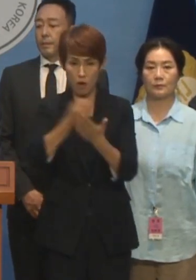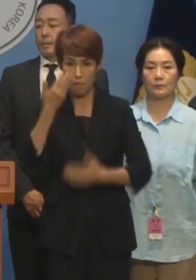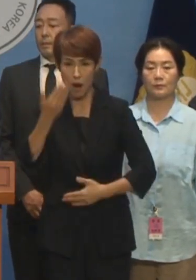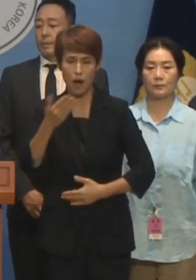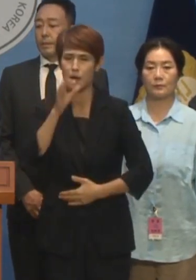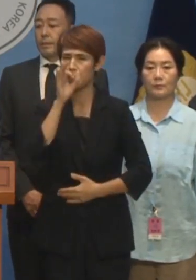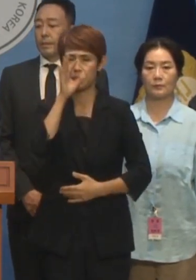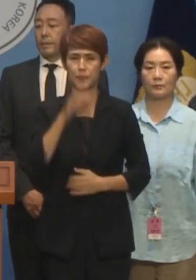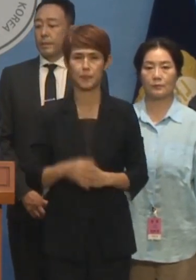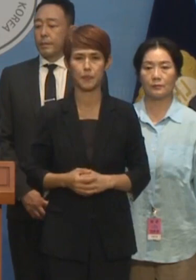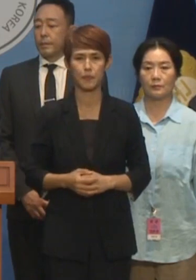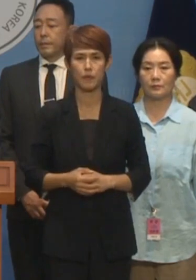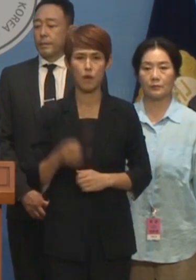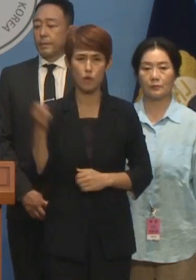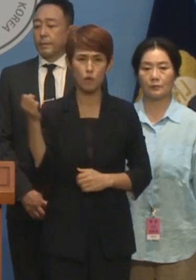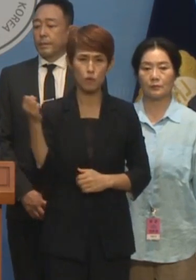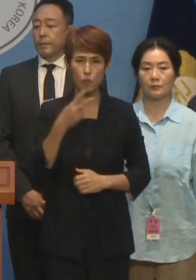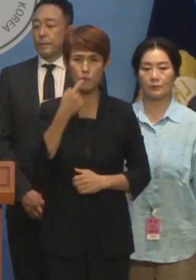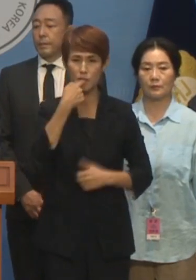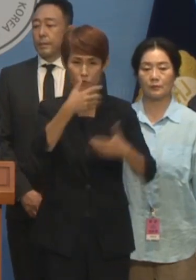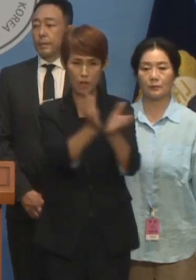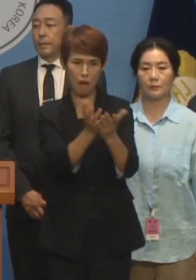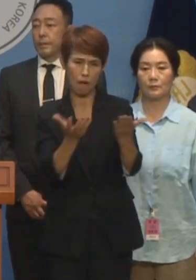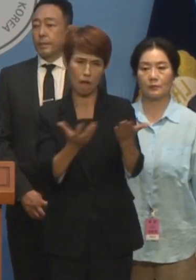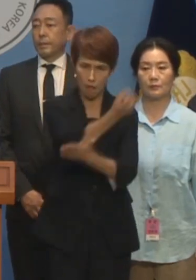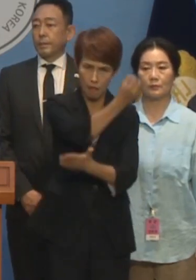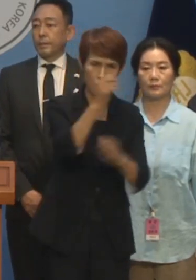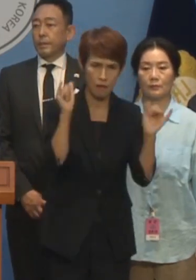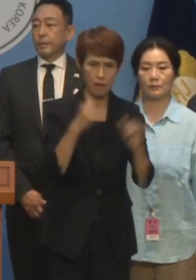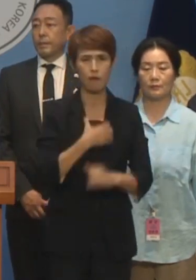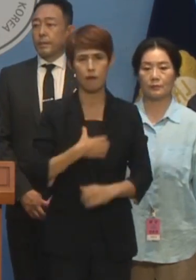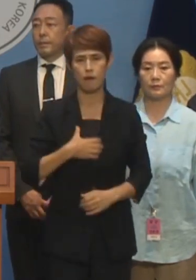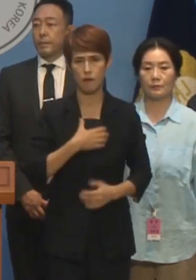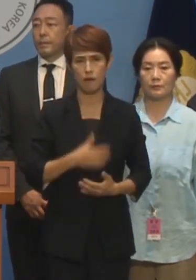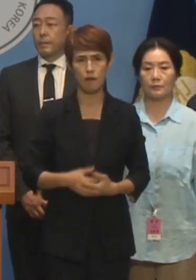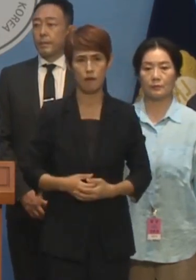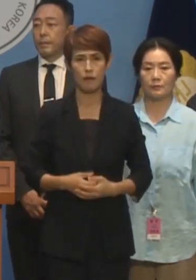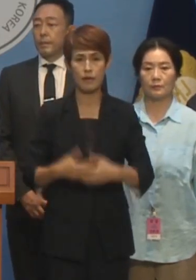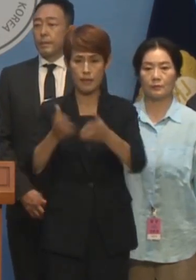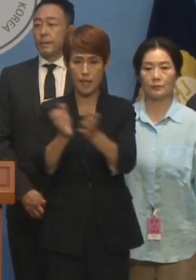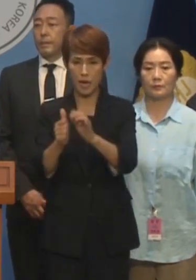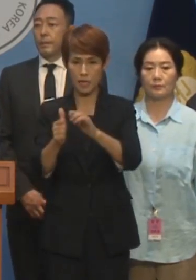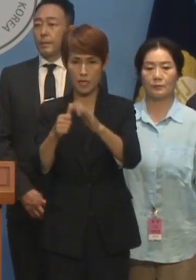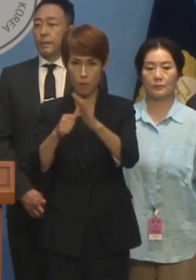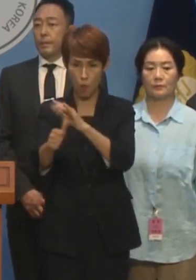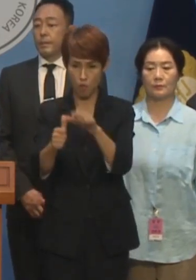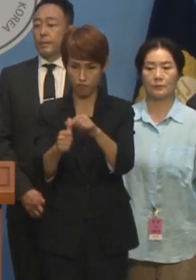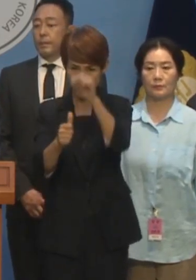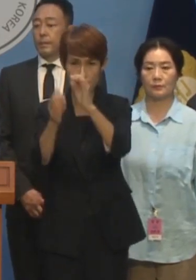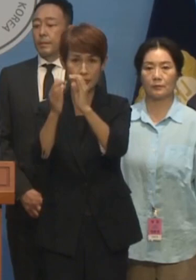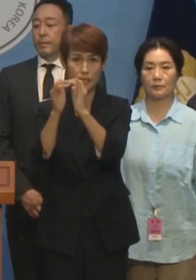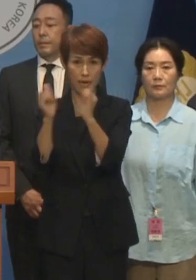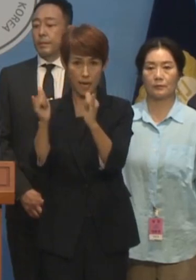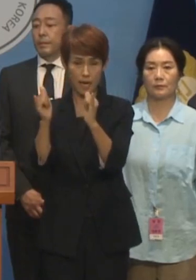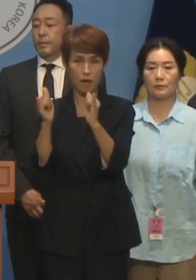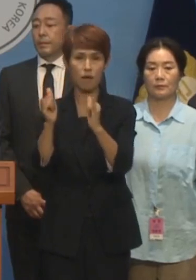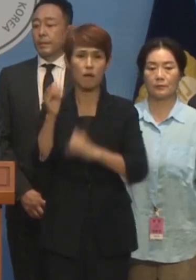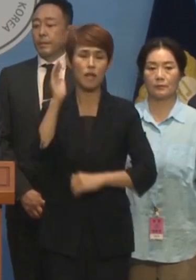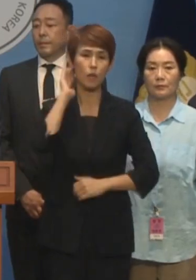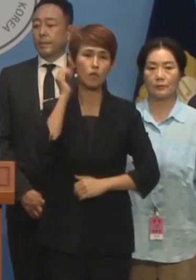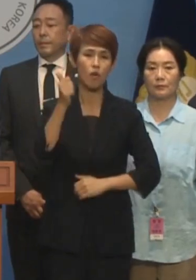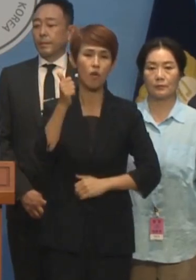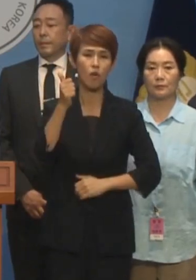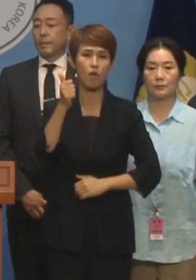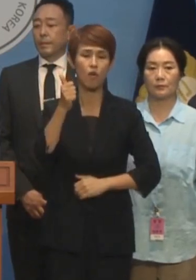또다시 민주당에 빼앗기고 말 것입니다. 당대표로 선출된 자가 대통령의 지지율이 낮다는